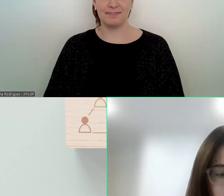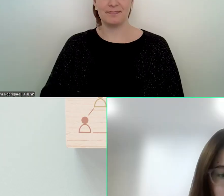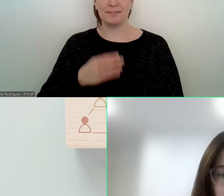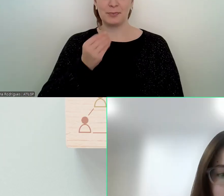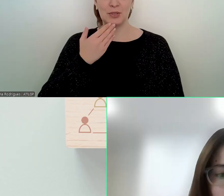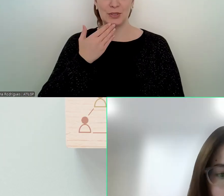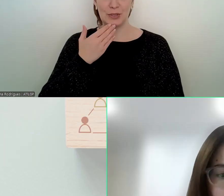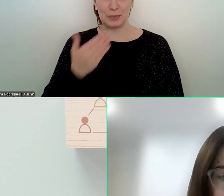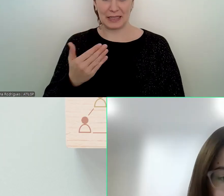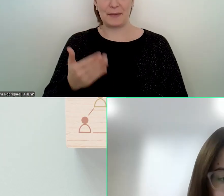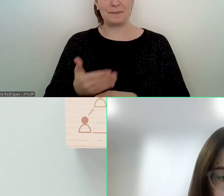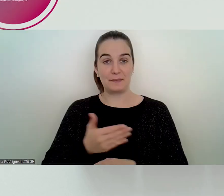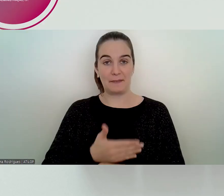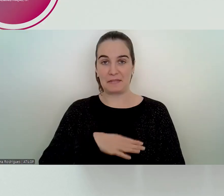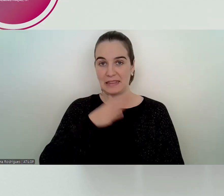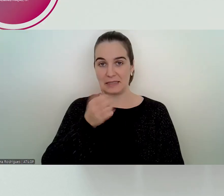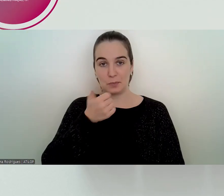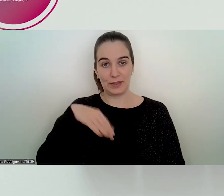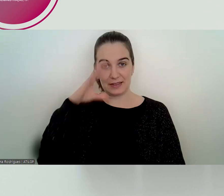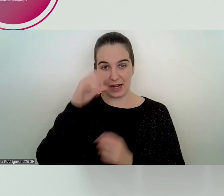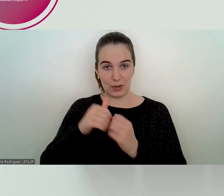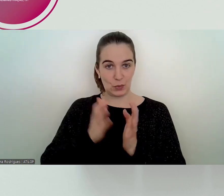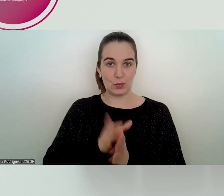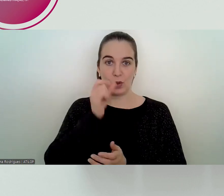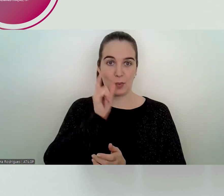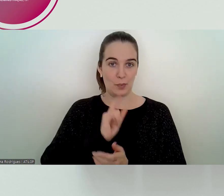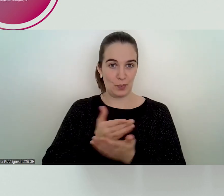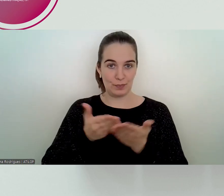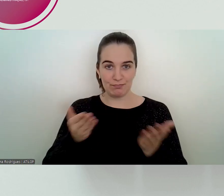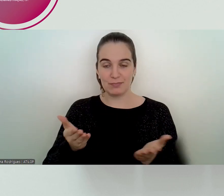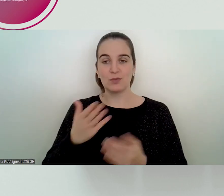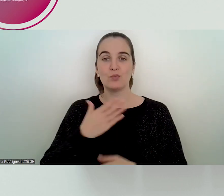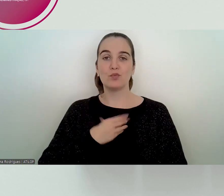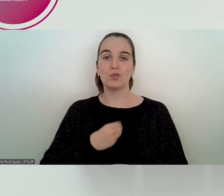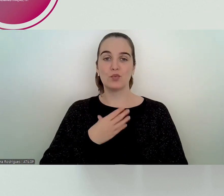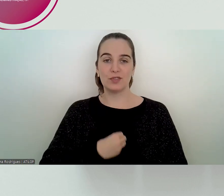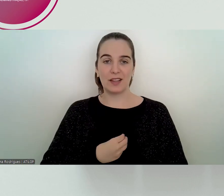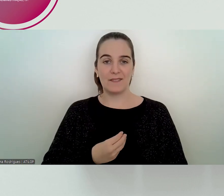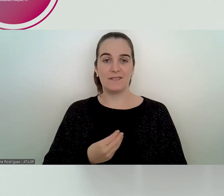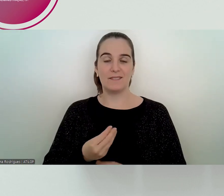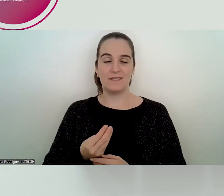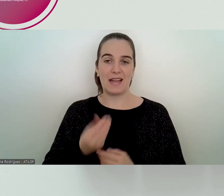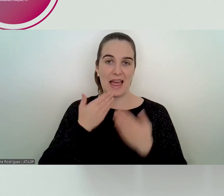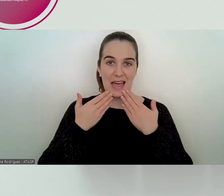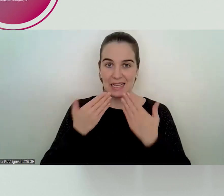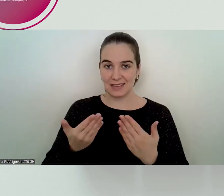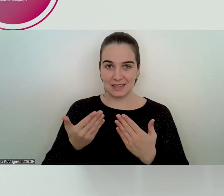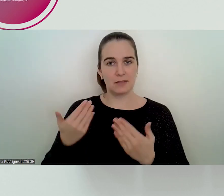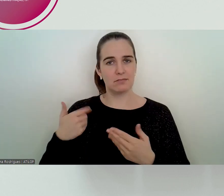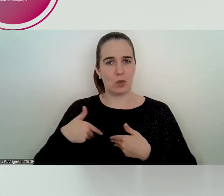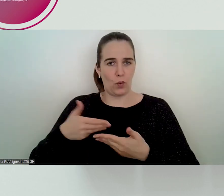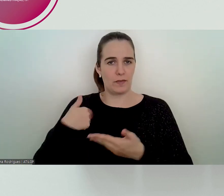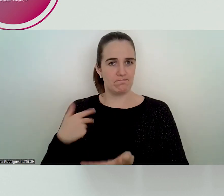Obrigada. Em primeiro lugar, boa tarde a todos e a todas. Eu gostaria de agradecer o convite que me